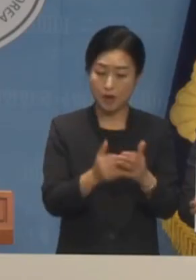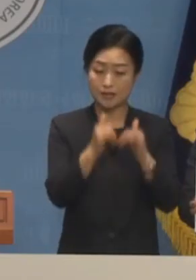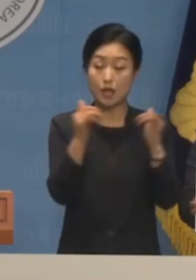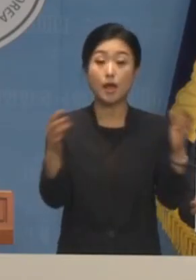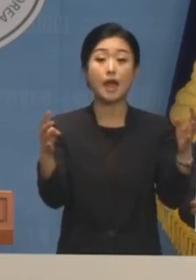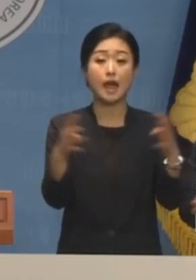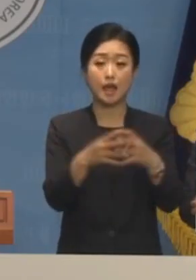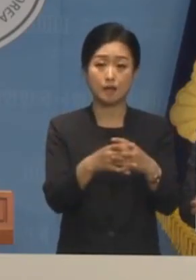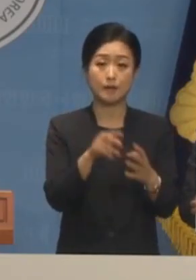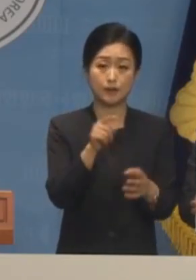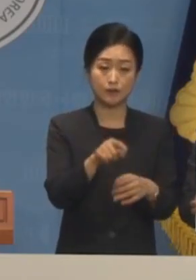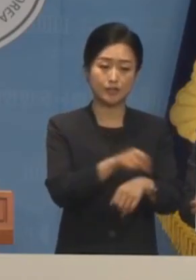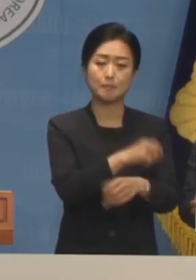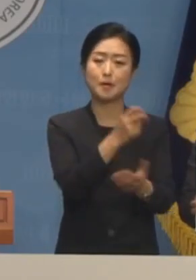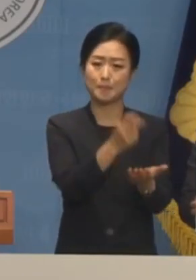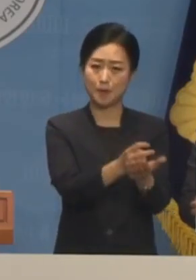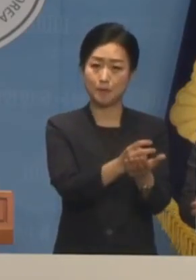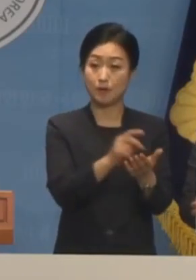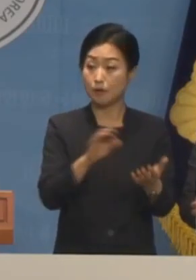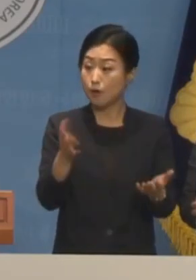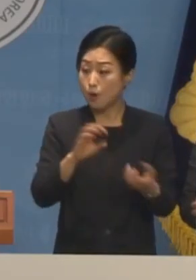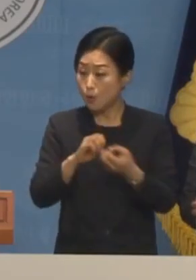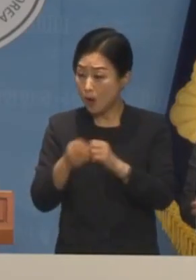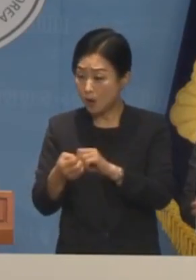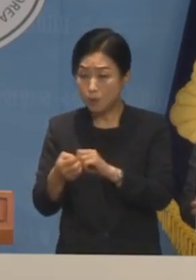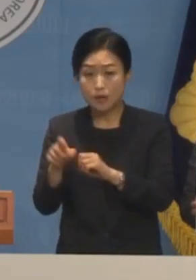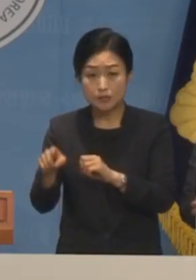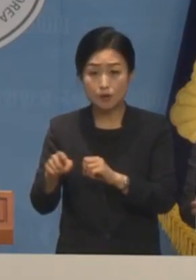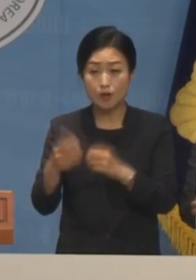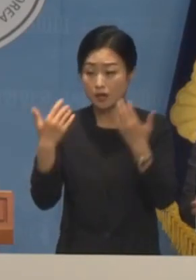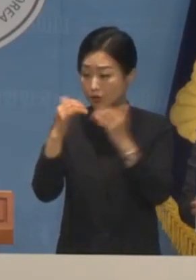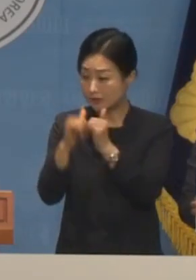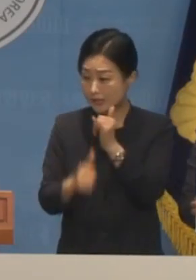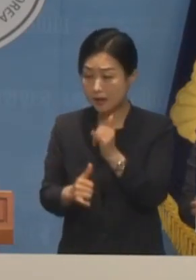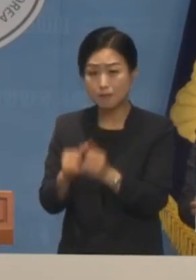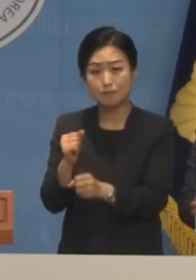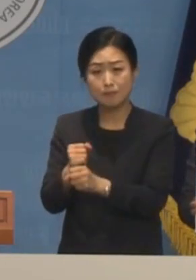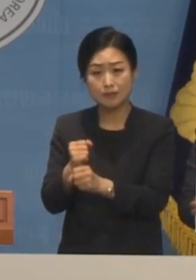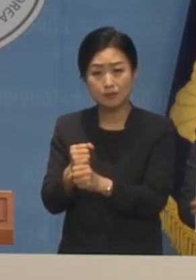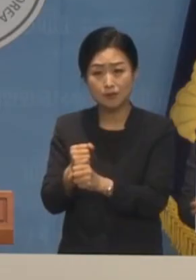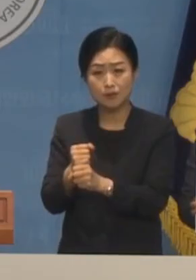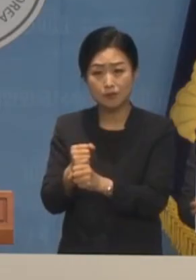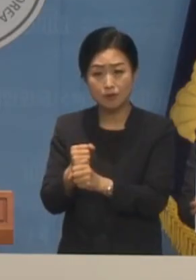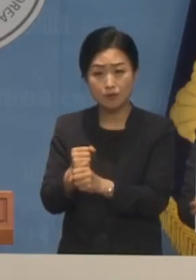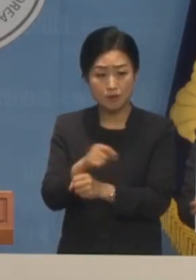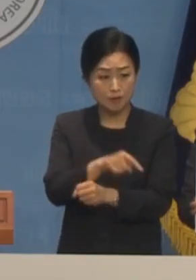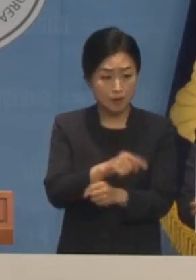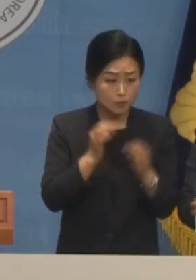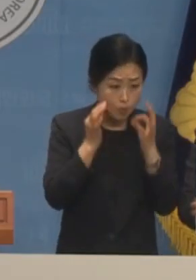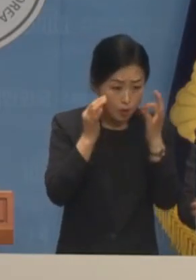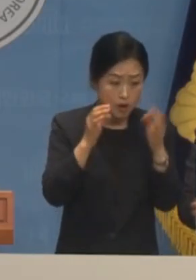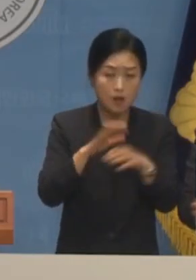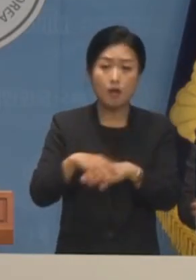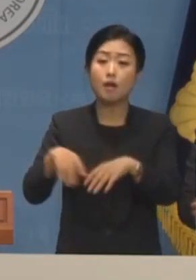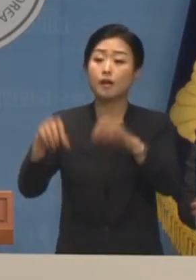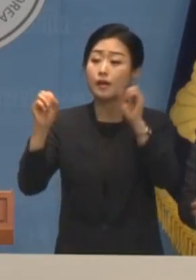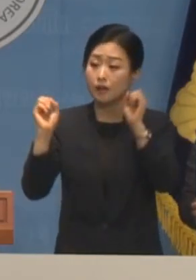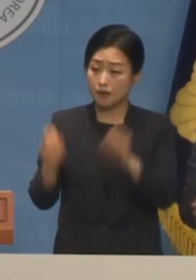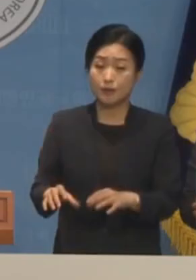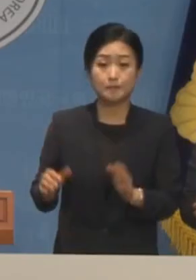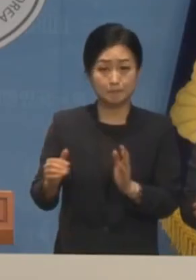산물 이었으나 왜곡된 교과서 서술은 이러한 노력을 무색하게 만들고